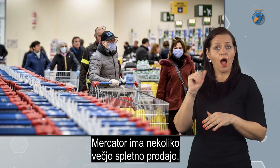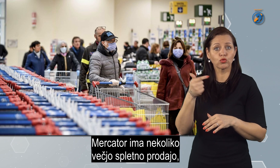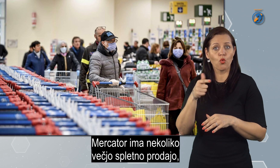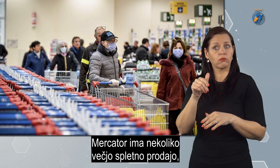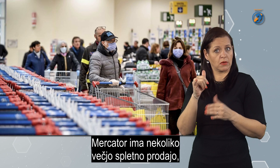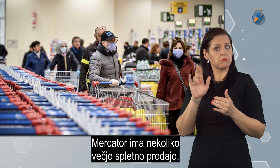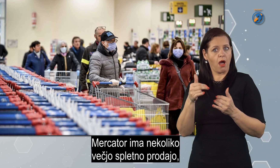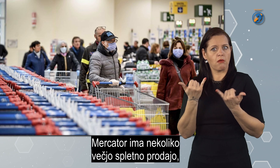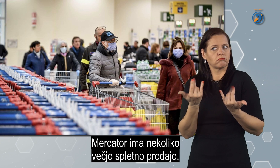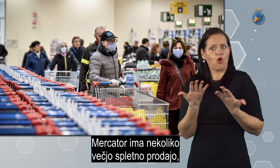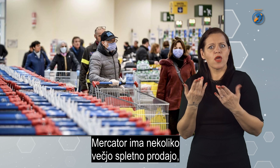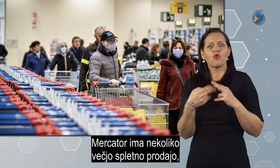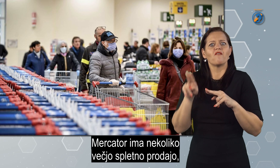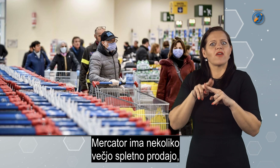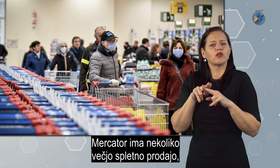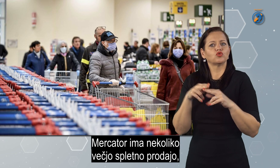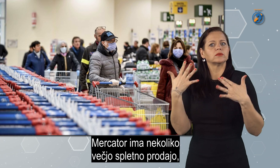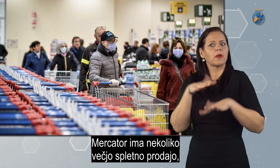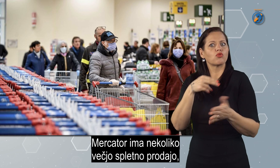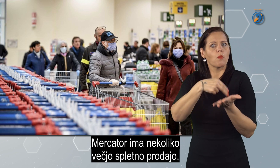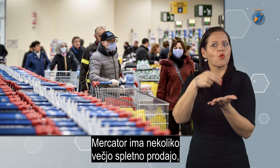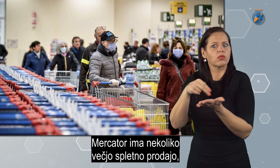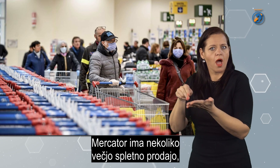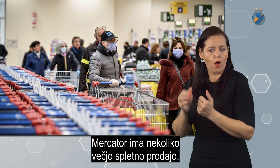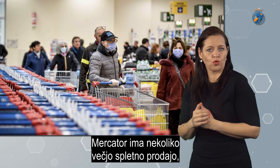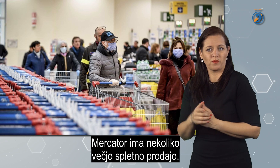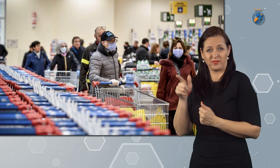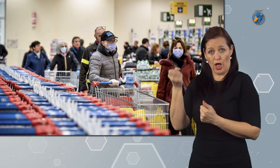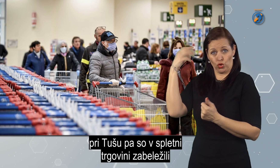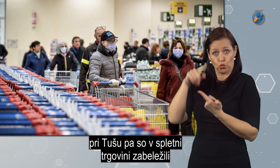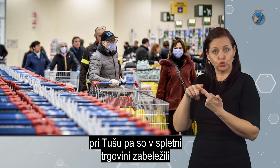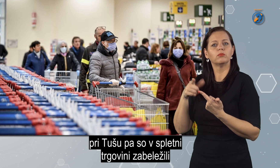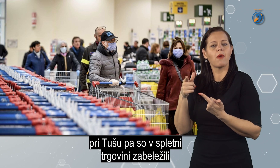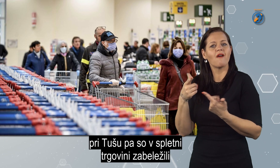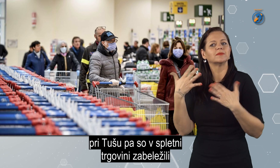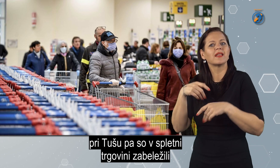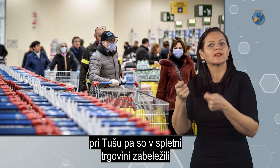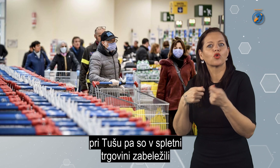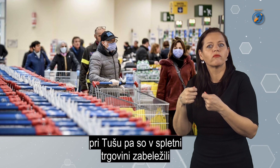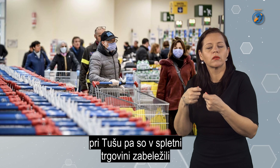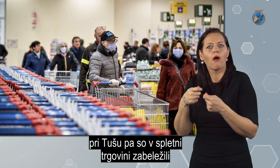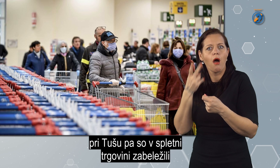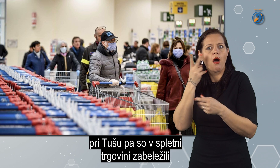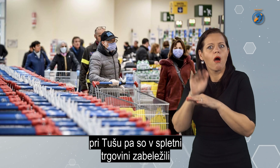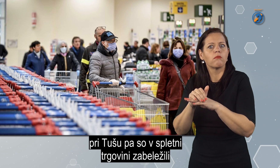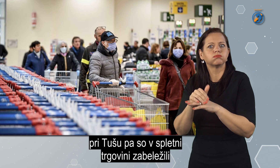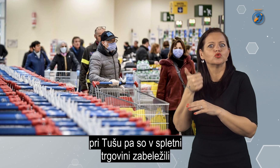Mercator ima nekoliko večjo spletno prodajo, pri Tušu pa so v spletni trgovini zabeležili 100% rast